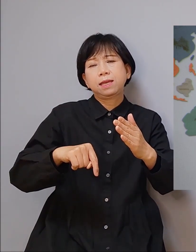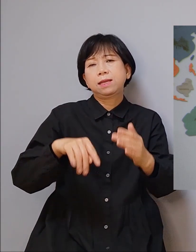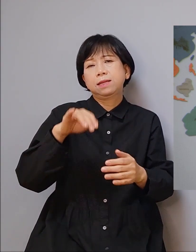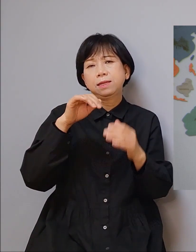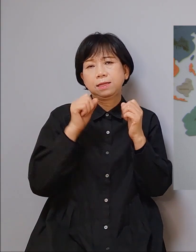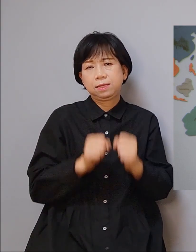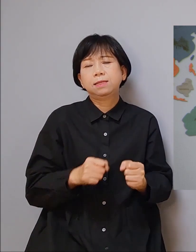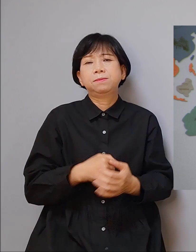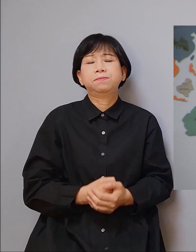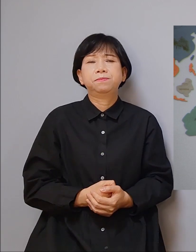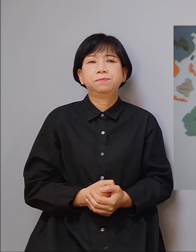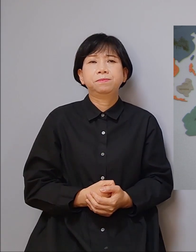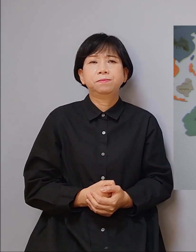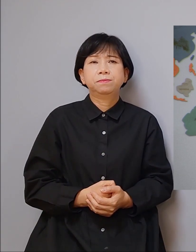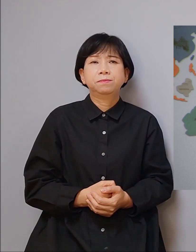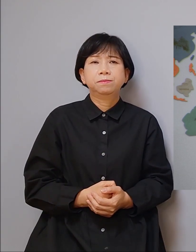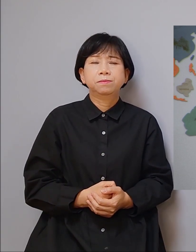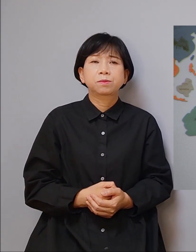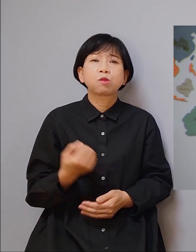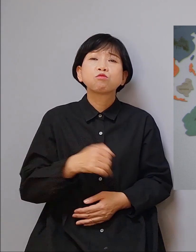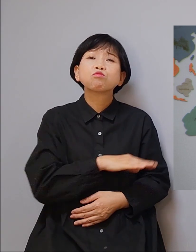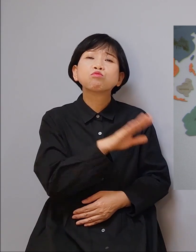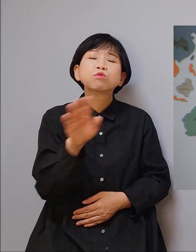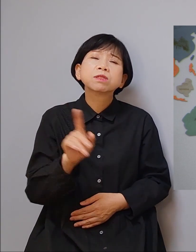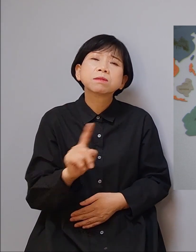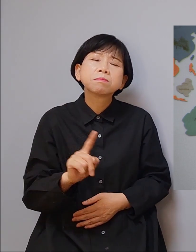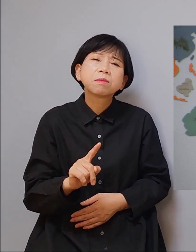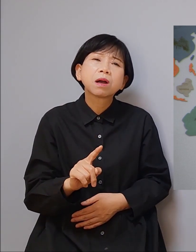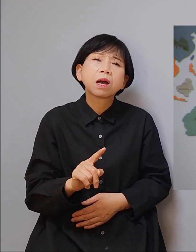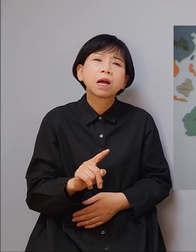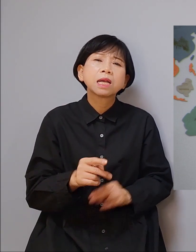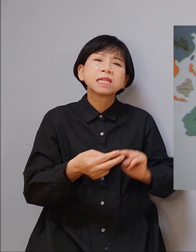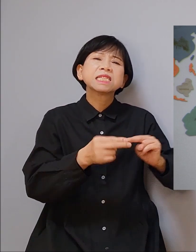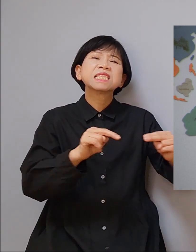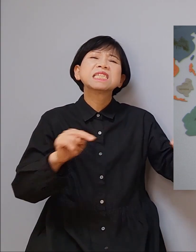말이 있어요. 우리는 한 가닥의 실이다, 실.